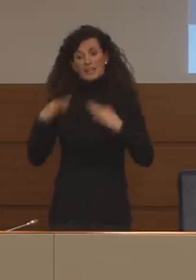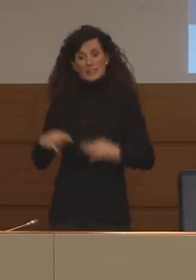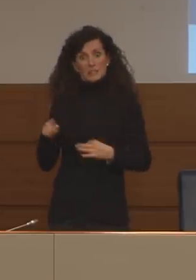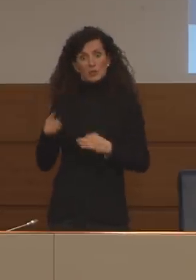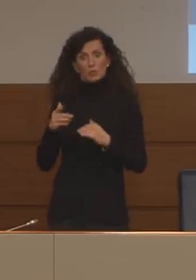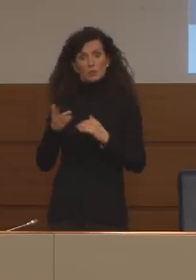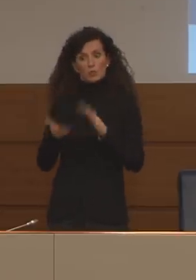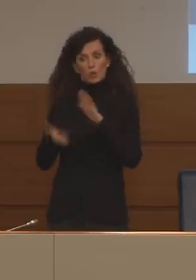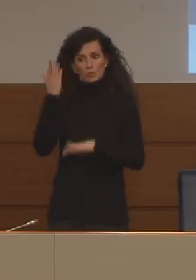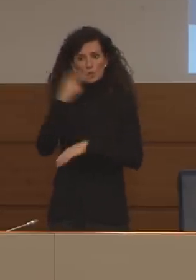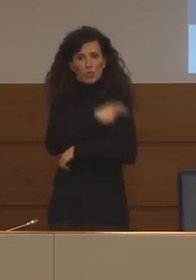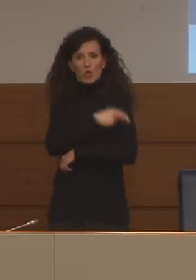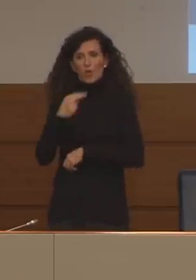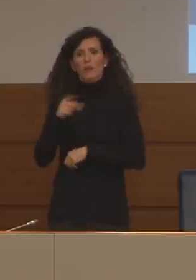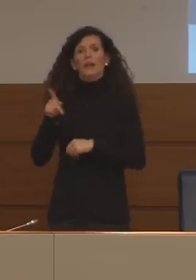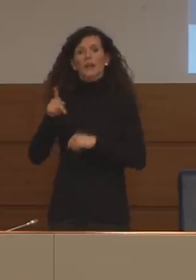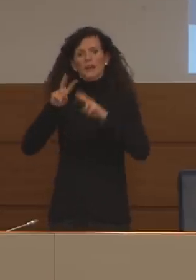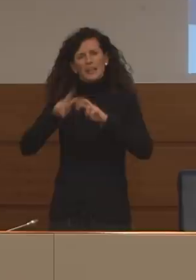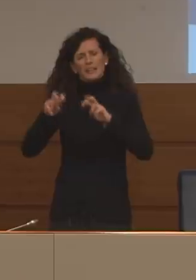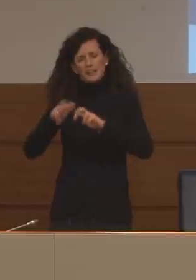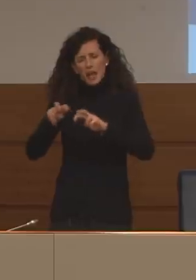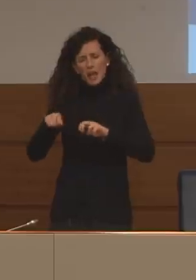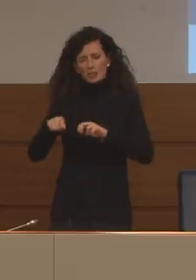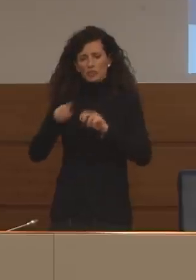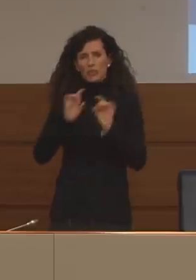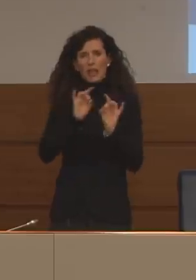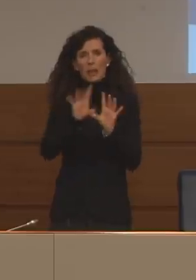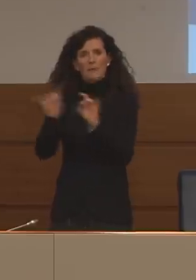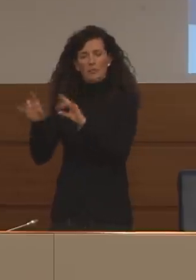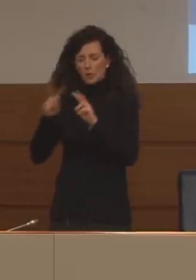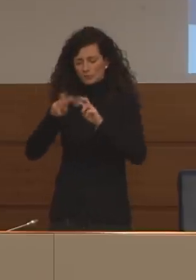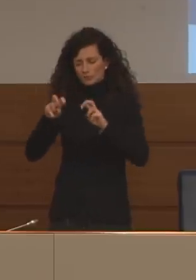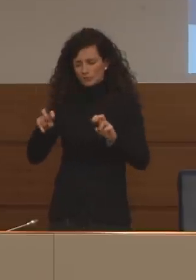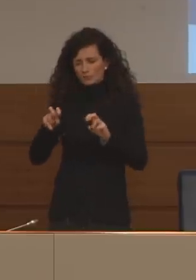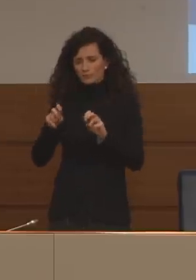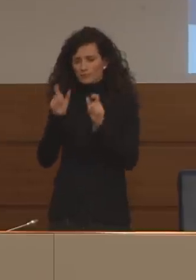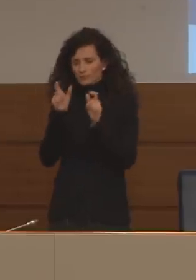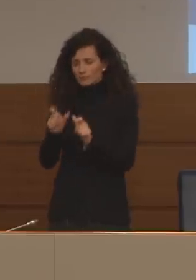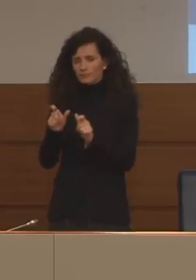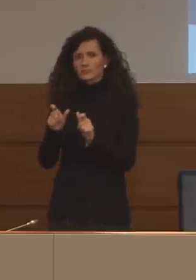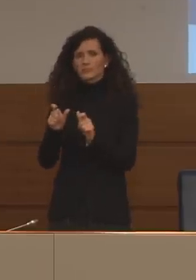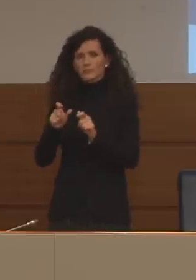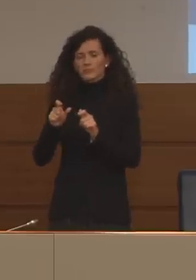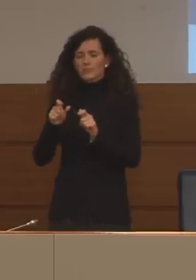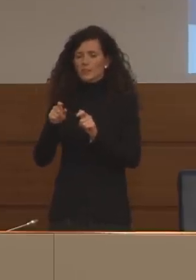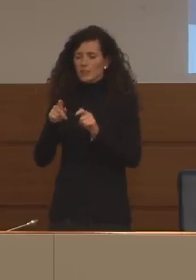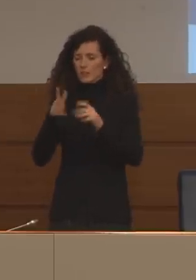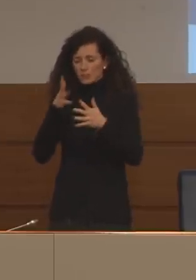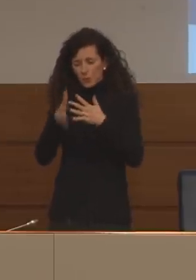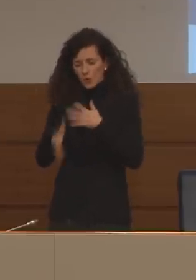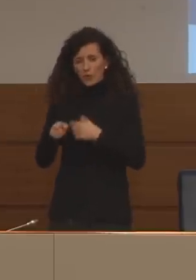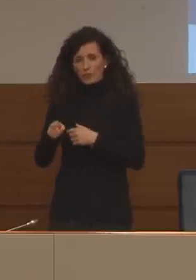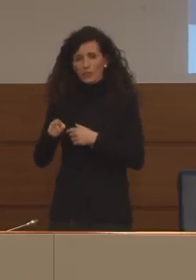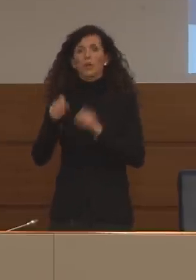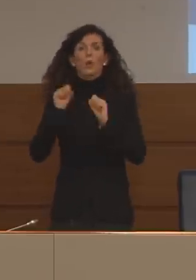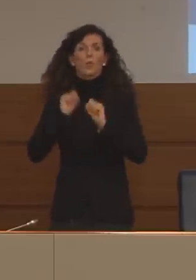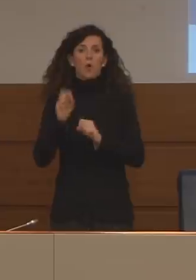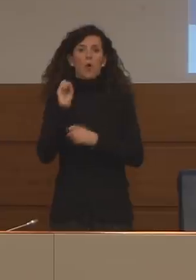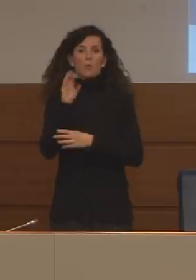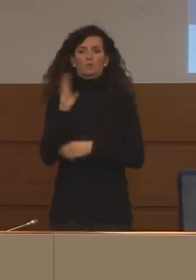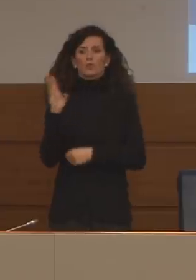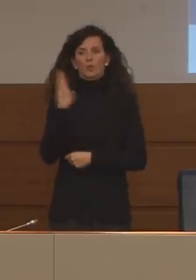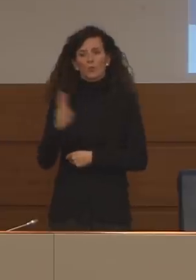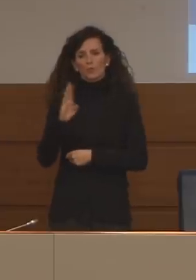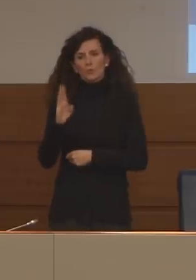epidemiologiche e indagini cliniche e poi ci potrà parlare anche di quelle che sono le elaborazioni